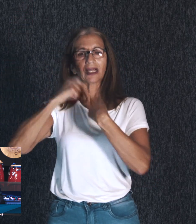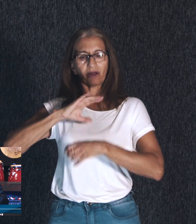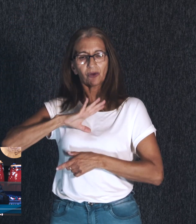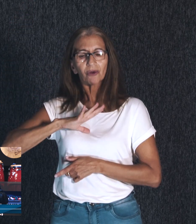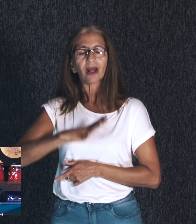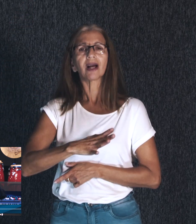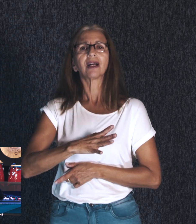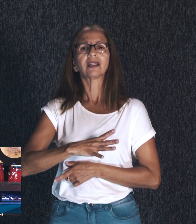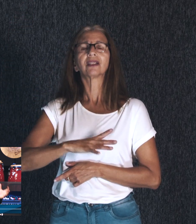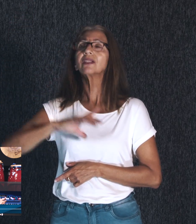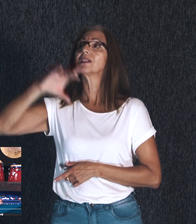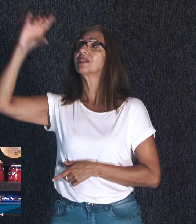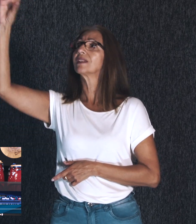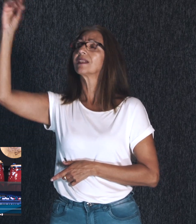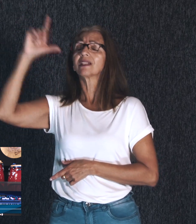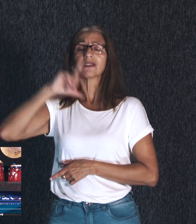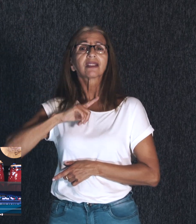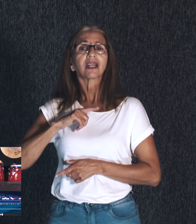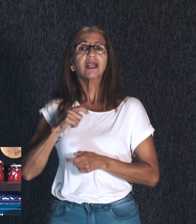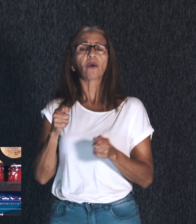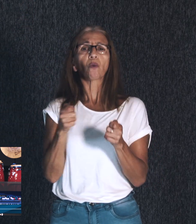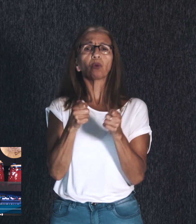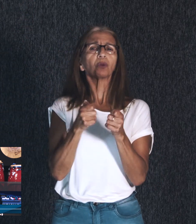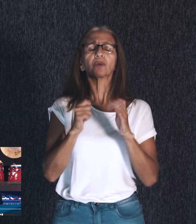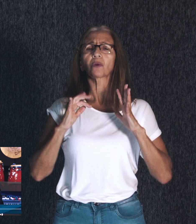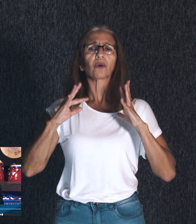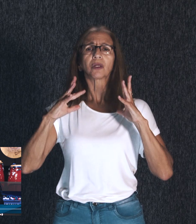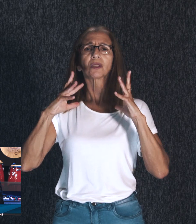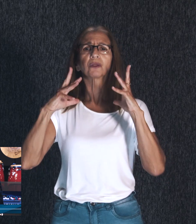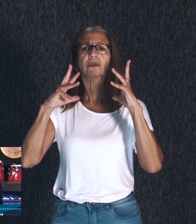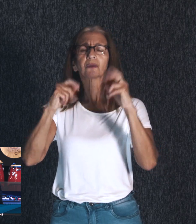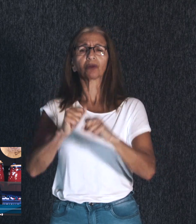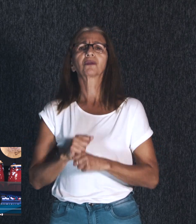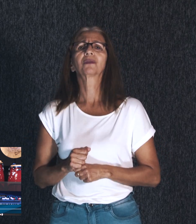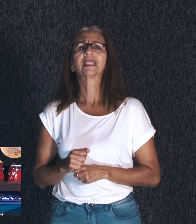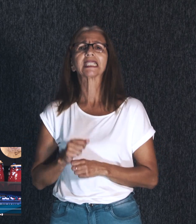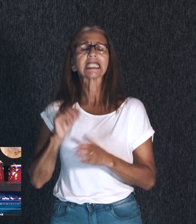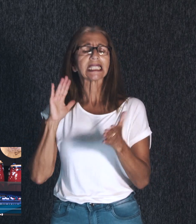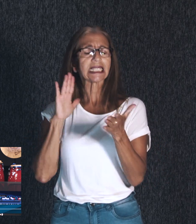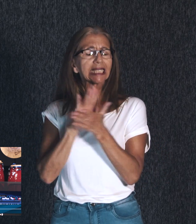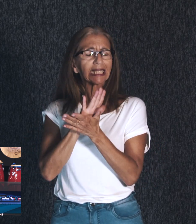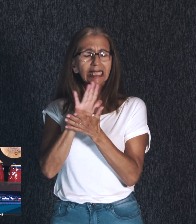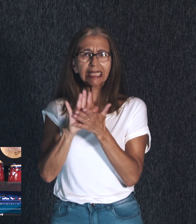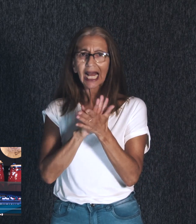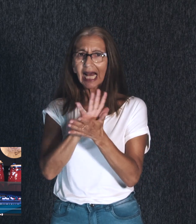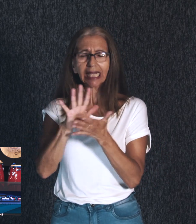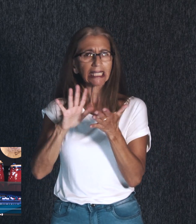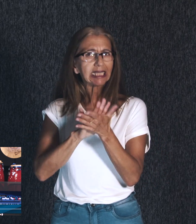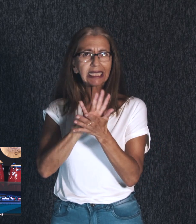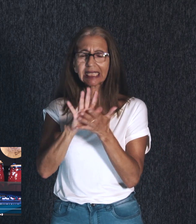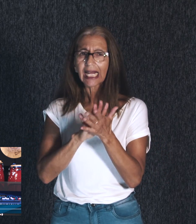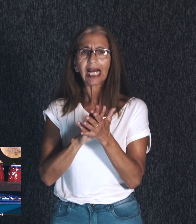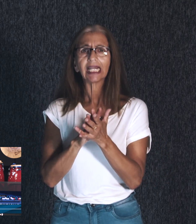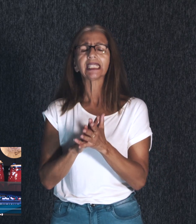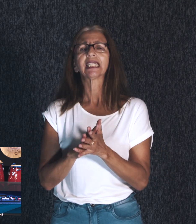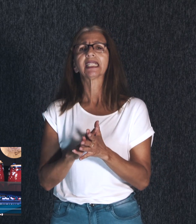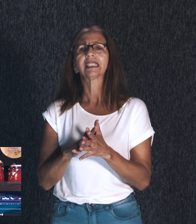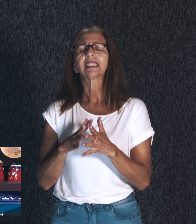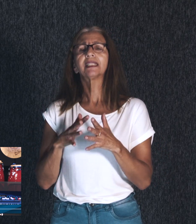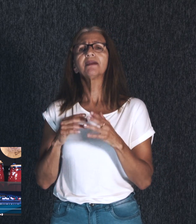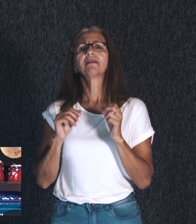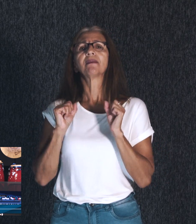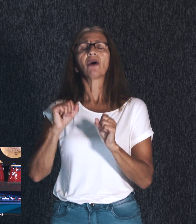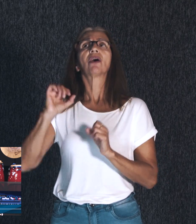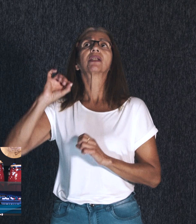Ele está no controle de todas as coisas, das circunstâncias. E nada, mas nada vai acontecer conosco sem a permissão do